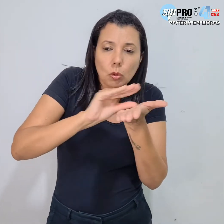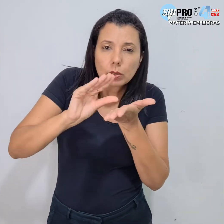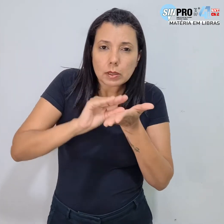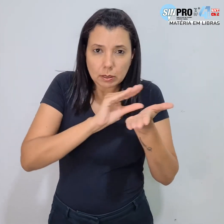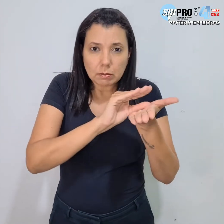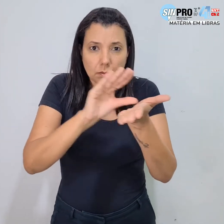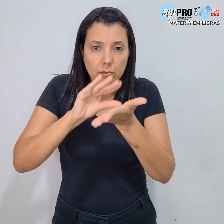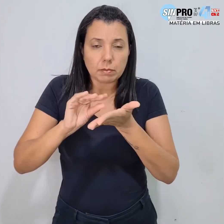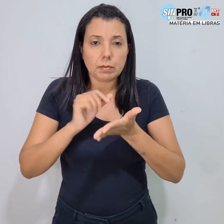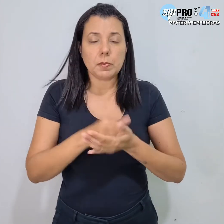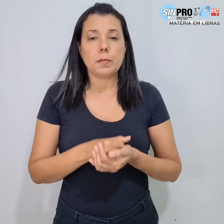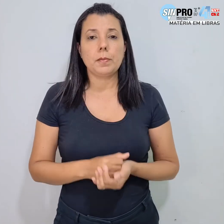orçamentários,